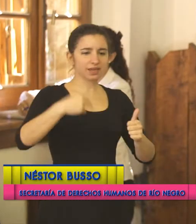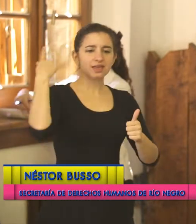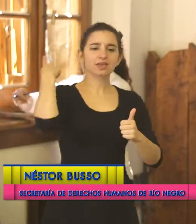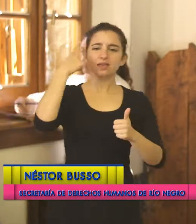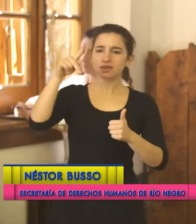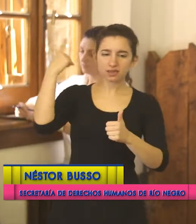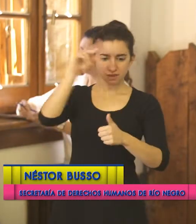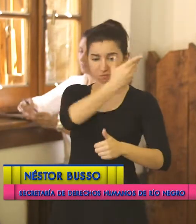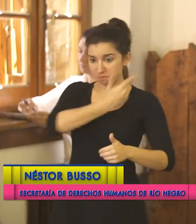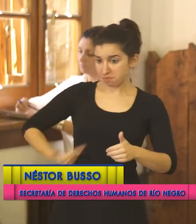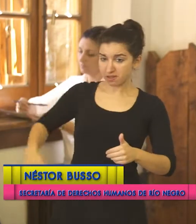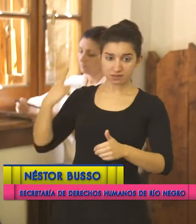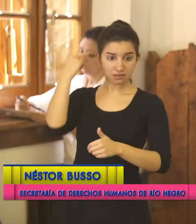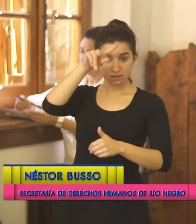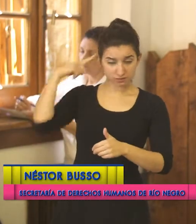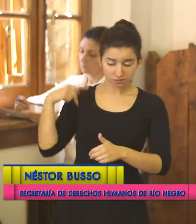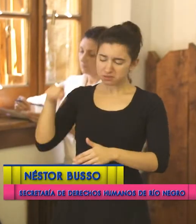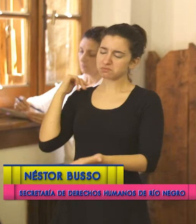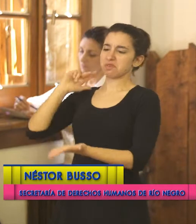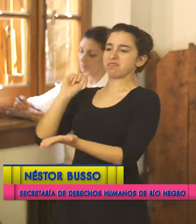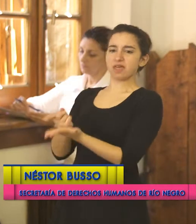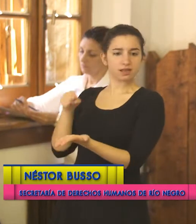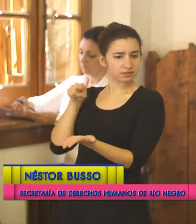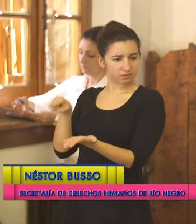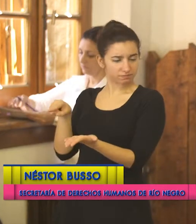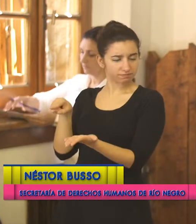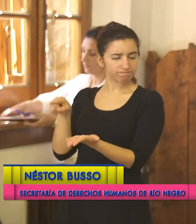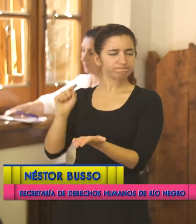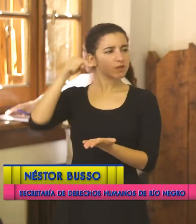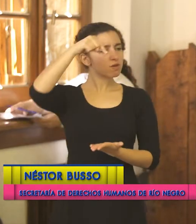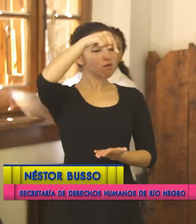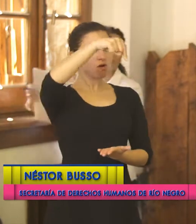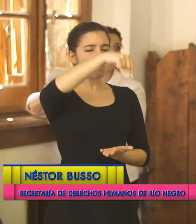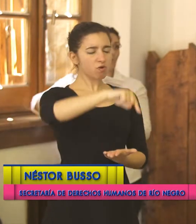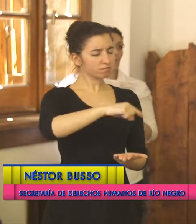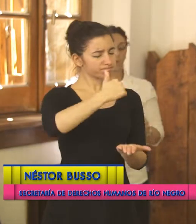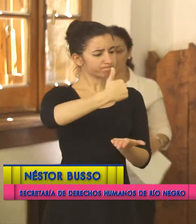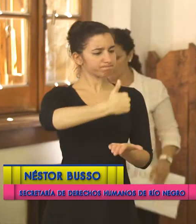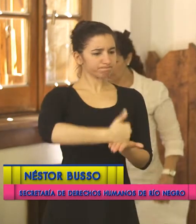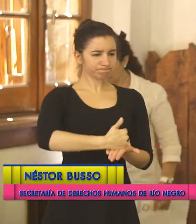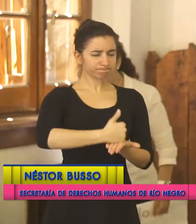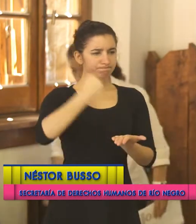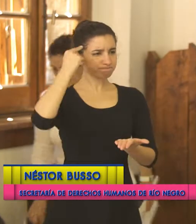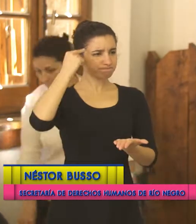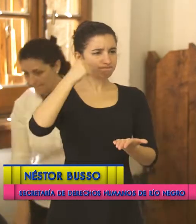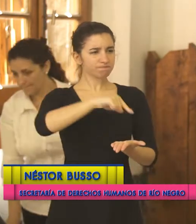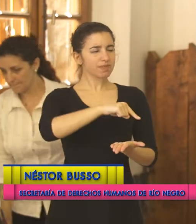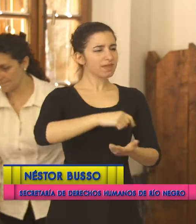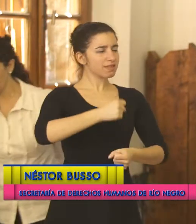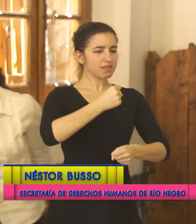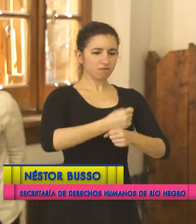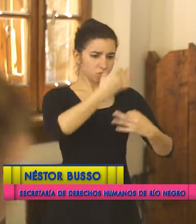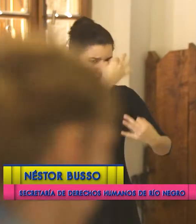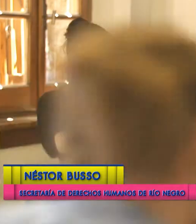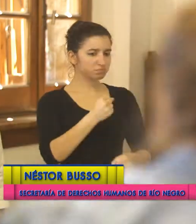presidenta Cristina Fernández de kirchner hoy me toca estar aquí cumpliendo una función institucional como